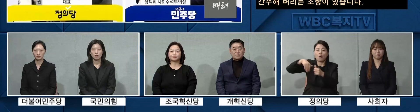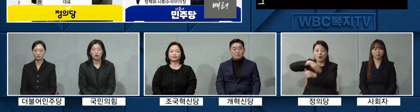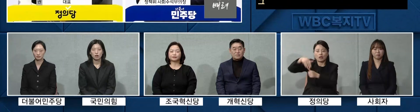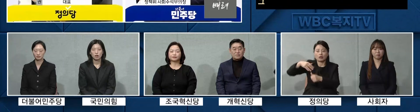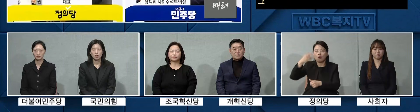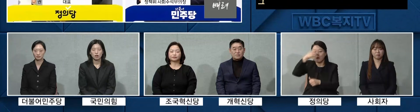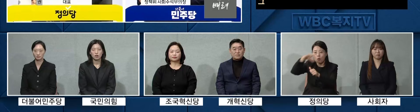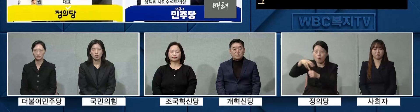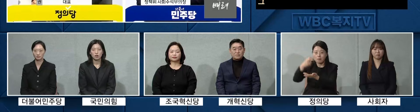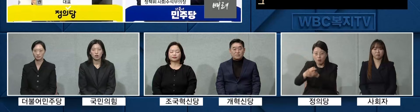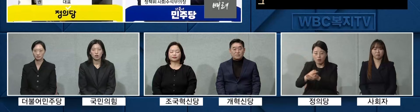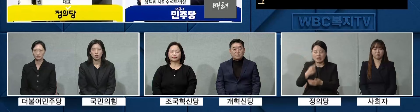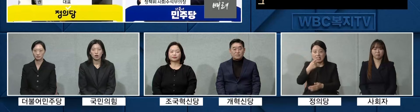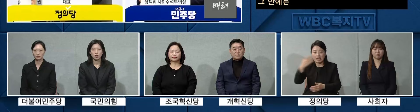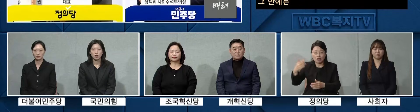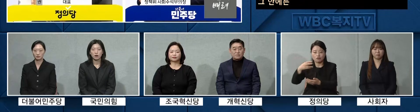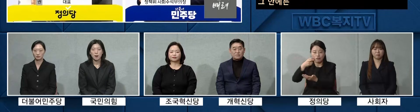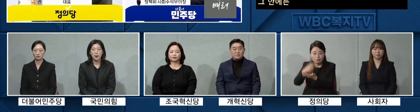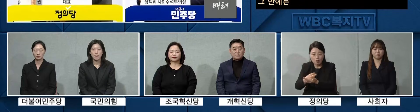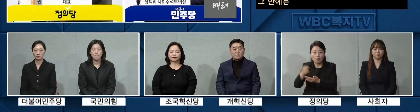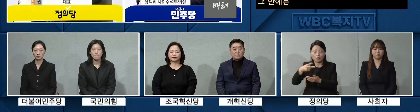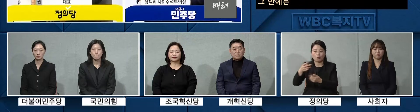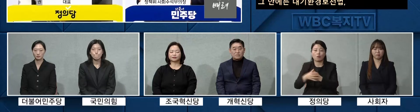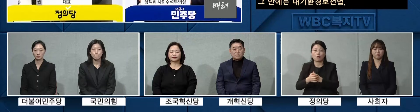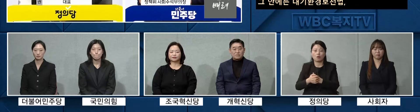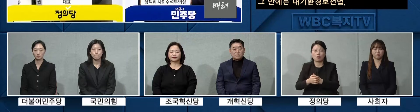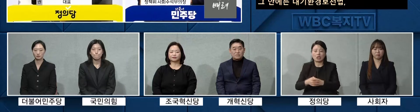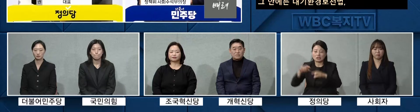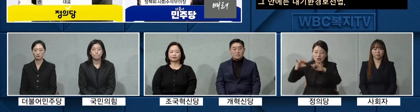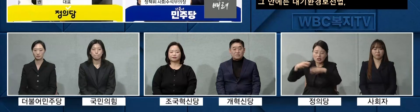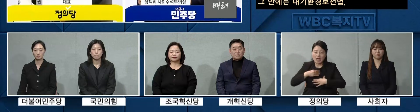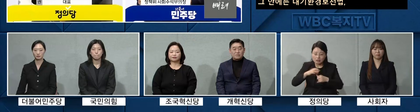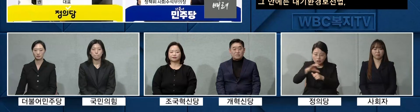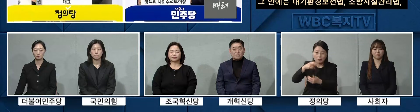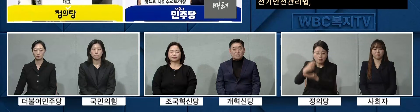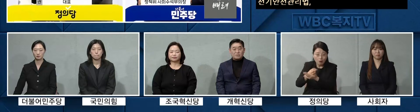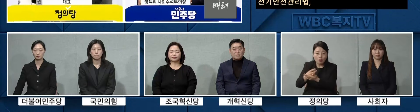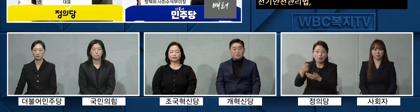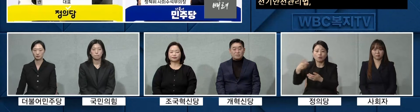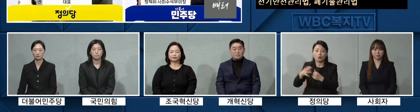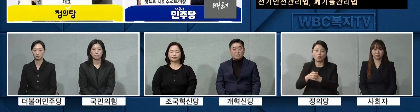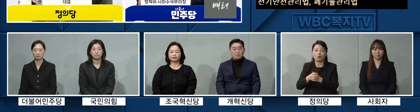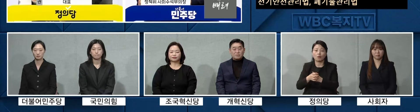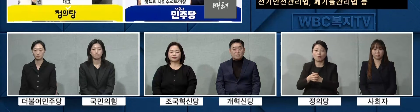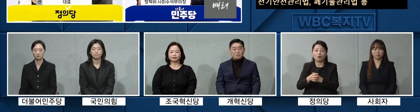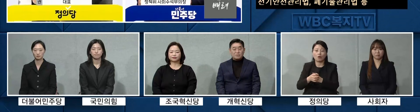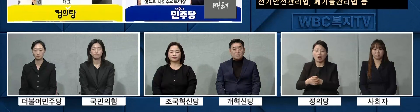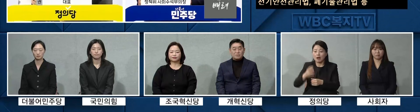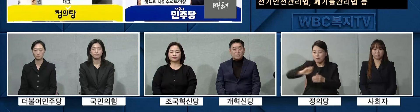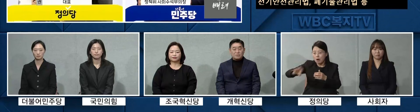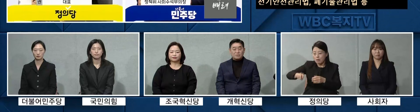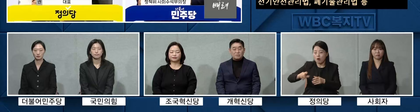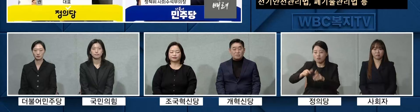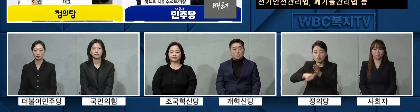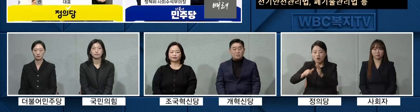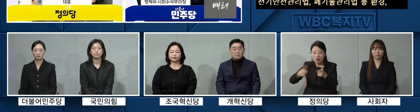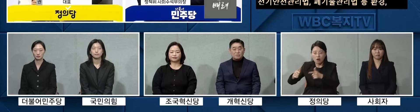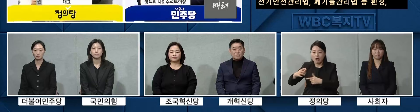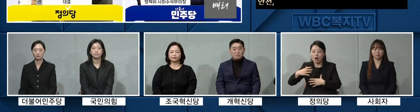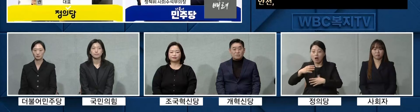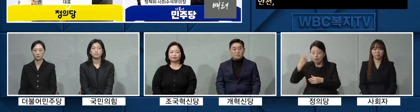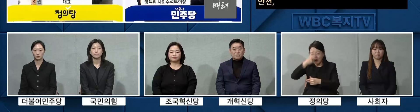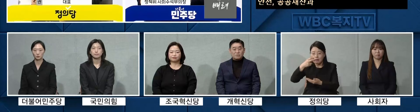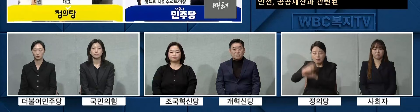소방시설관리법, 전기안전관리법, 폐기물관리법 등 환경, 안전, 공공재산과 관련된 법들이 많이